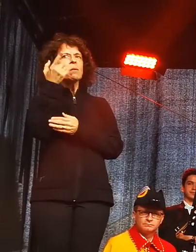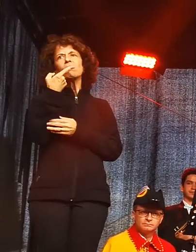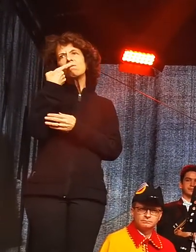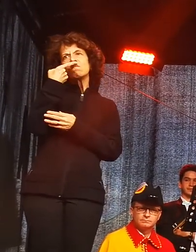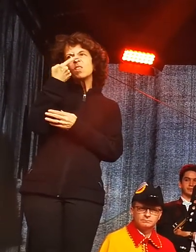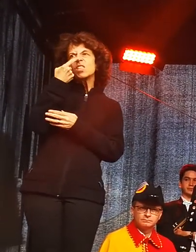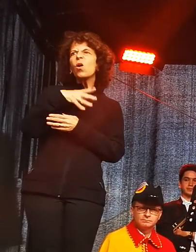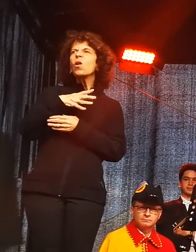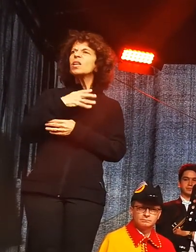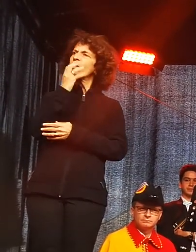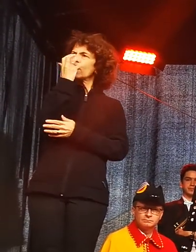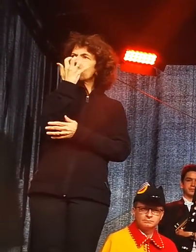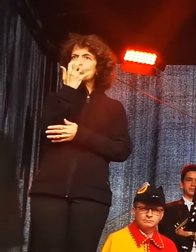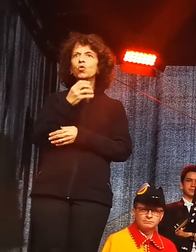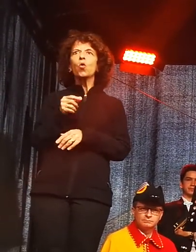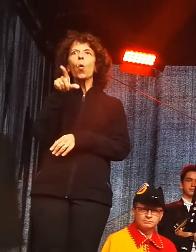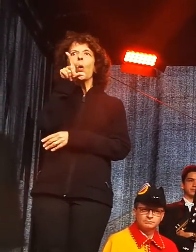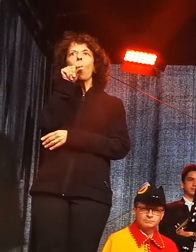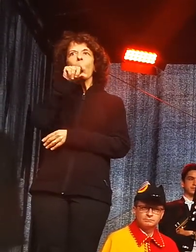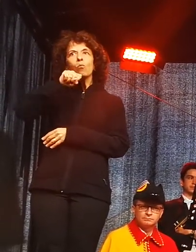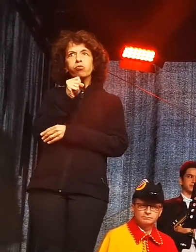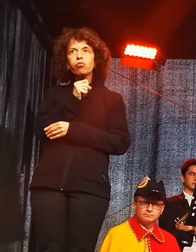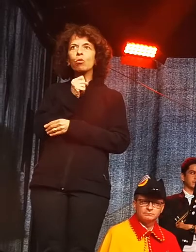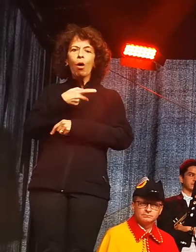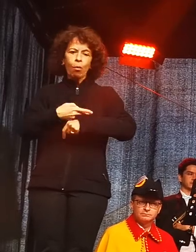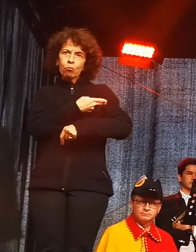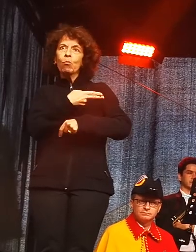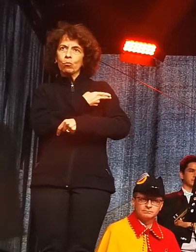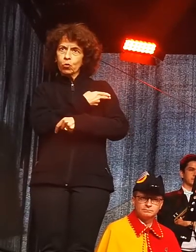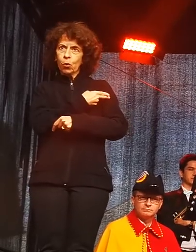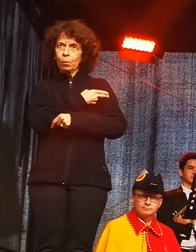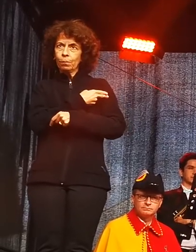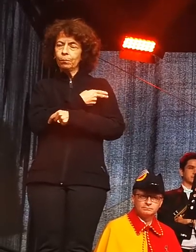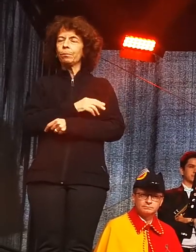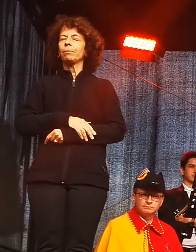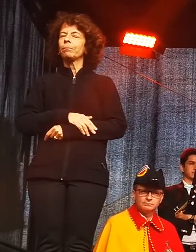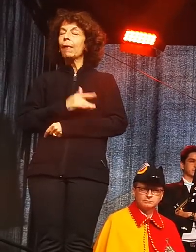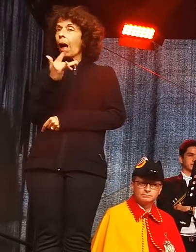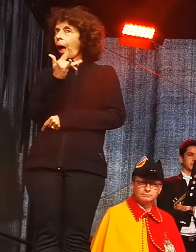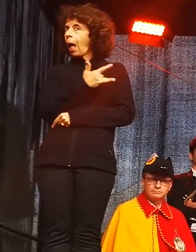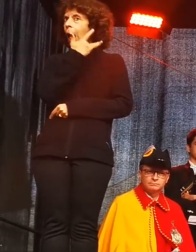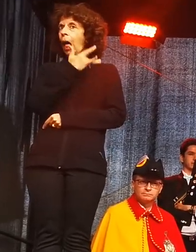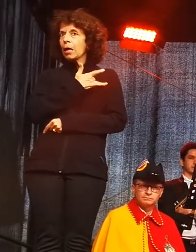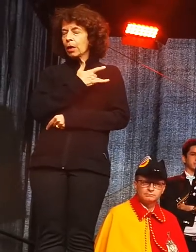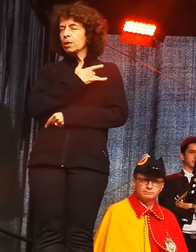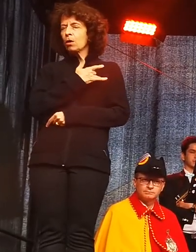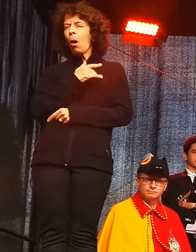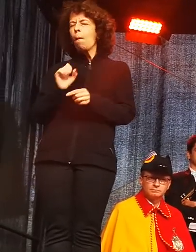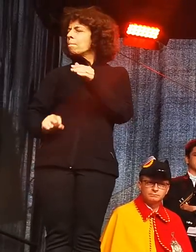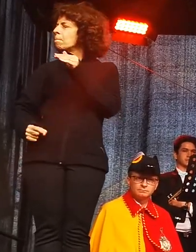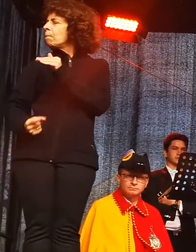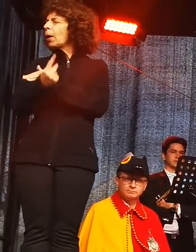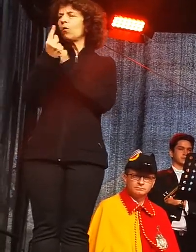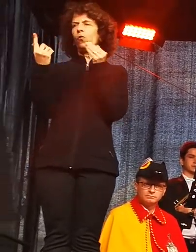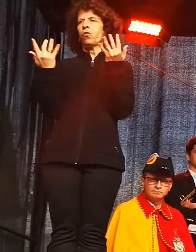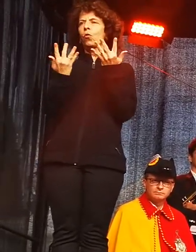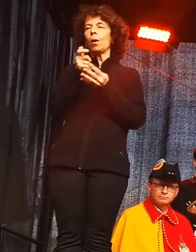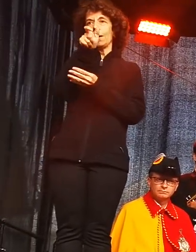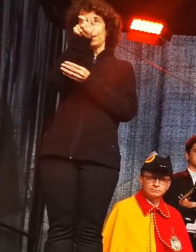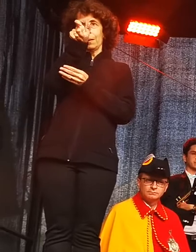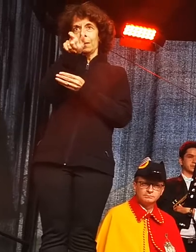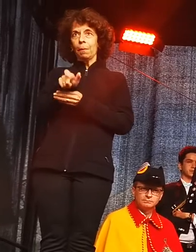probablement des cochons, des poules, des moutons. Et ce qui est très intéressant et même précurseur, ces